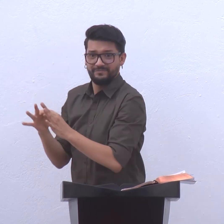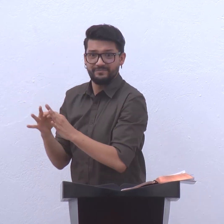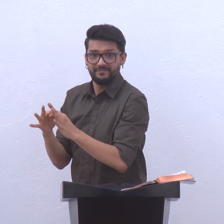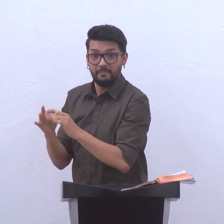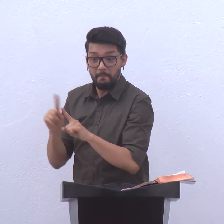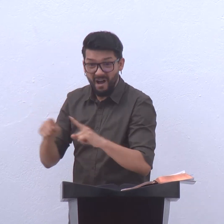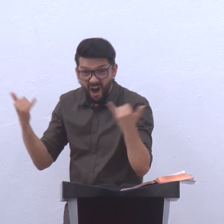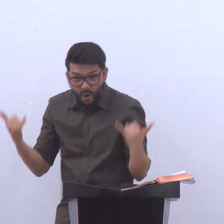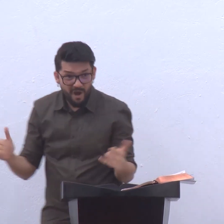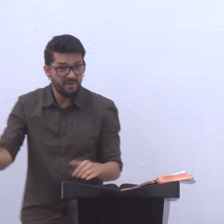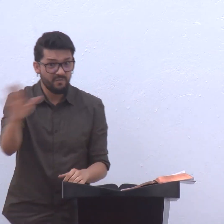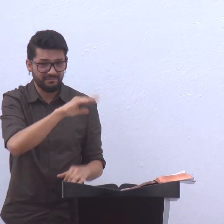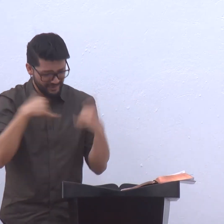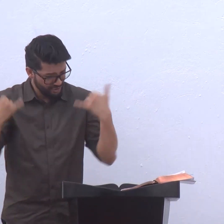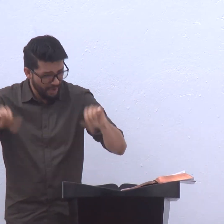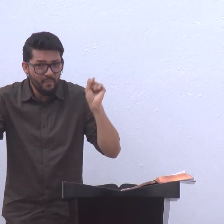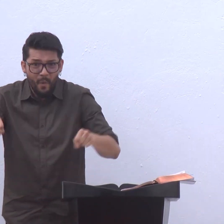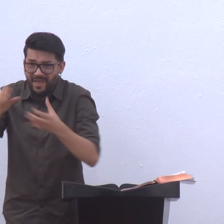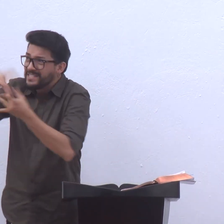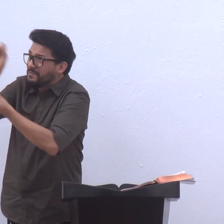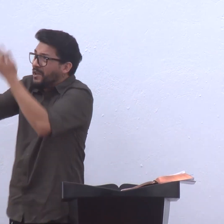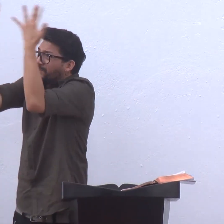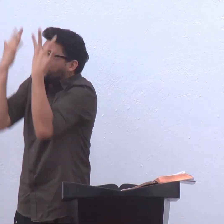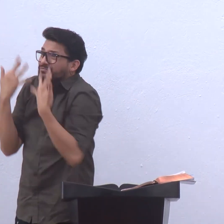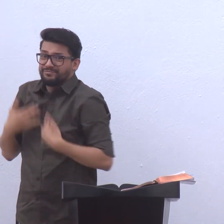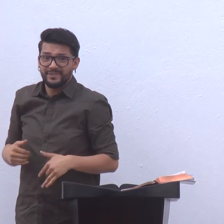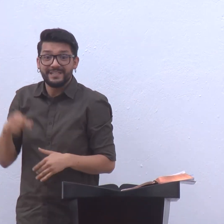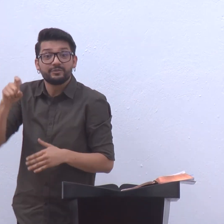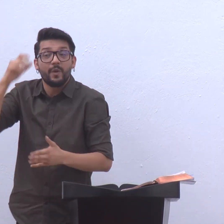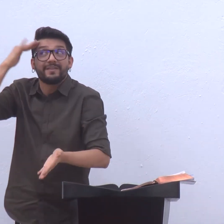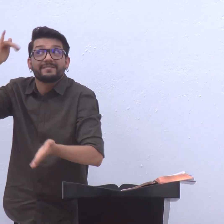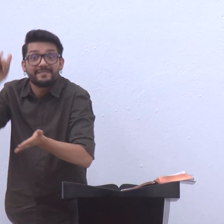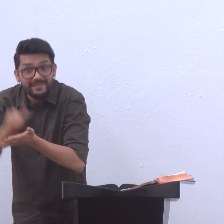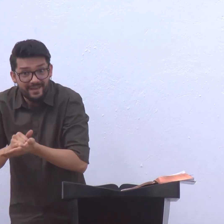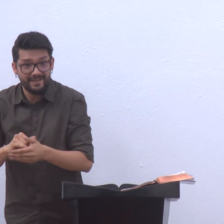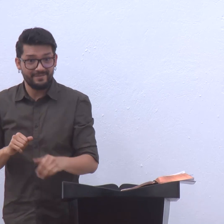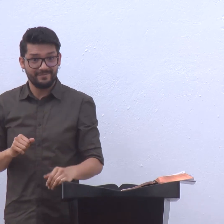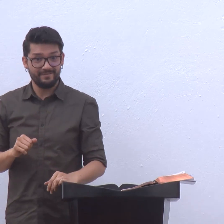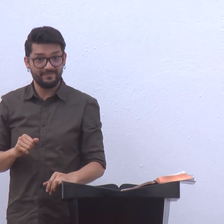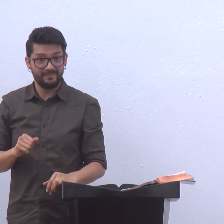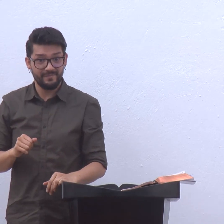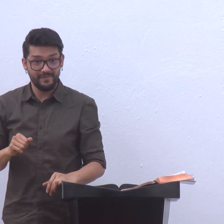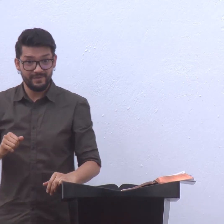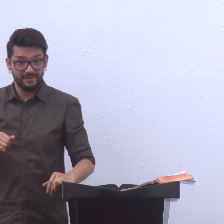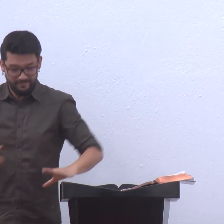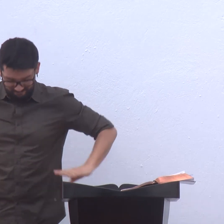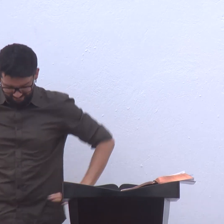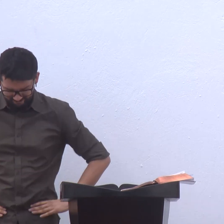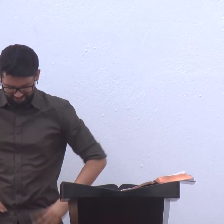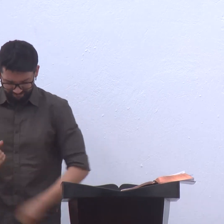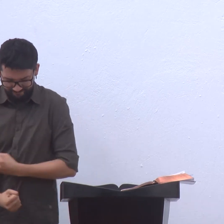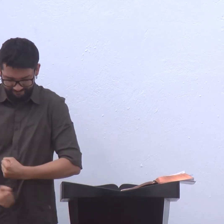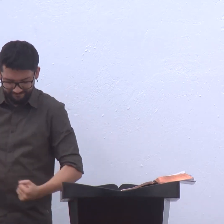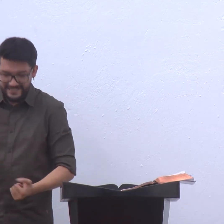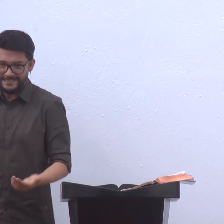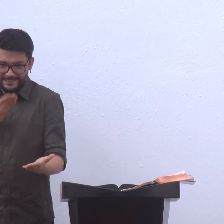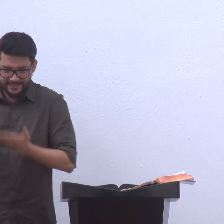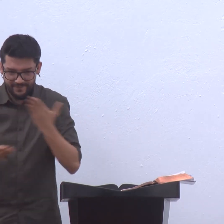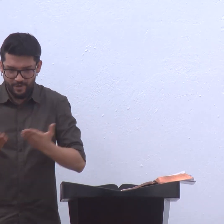desierto. Moisés dirigió un pueblo creyendo, y hoy nosotros ya tenemos el Espíritu Santo en medio de nosotros. Ya